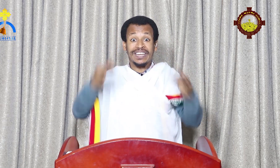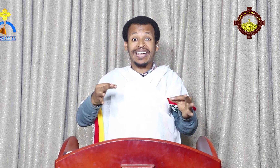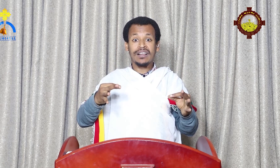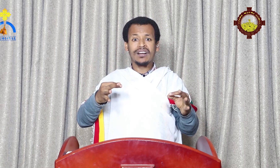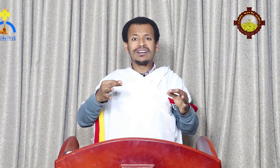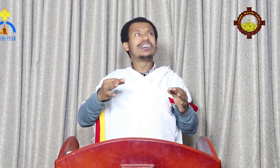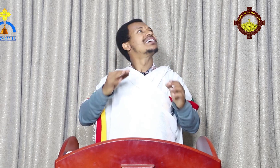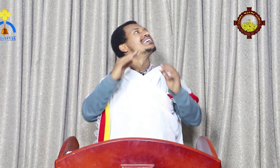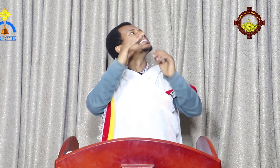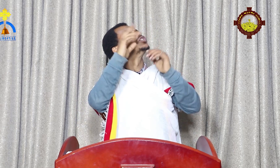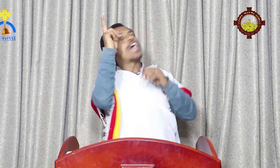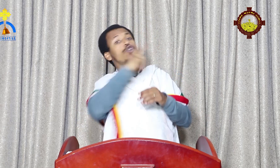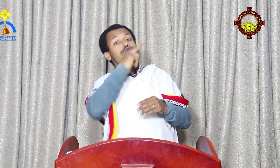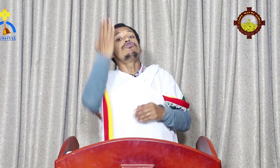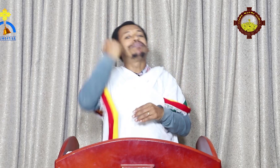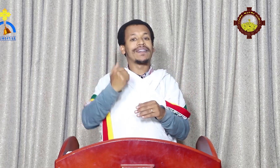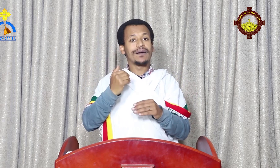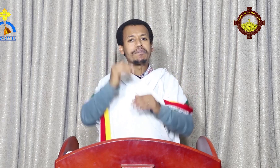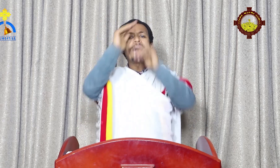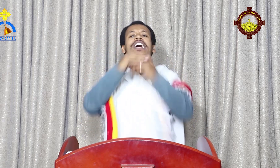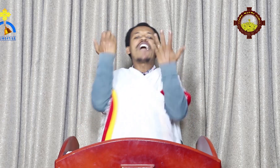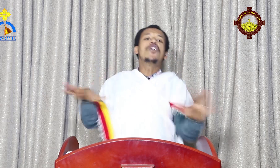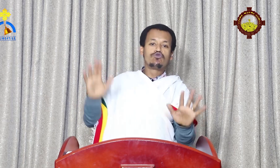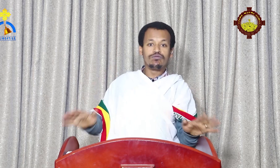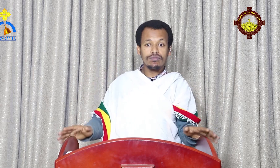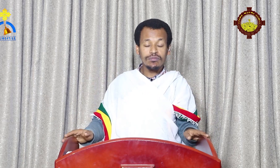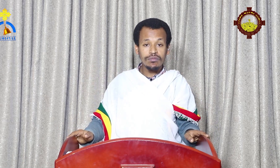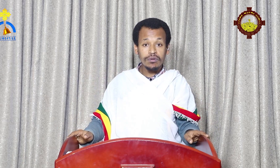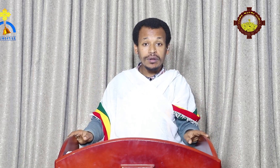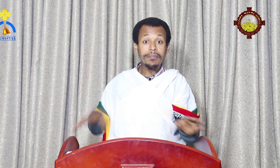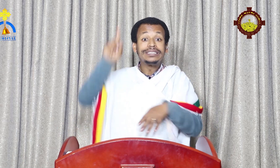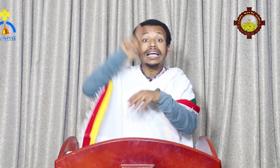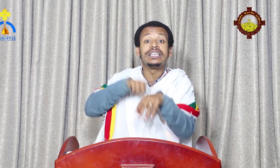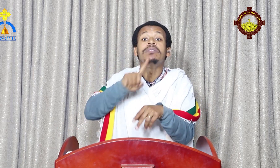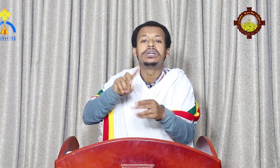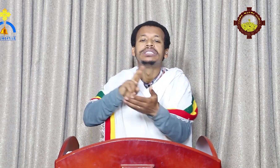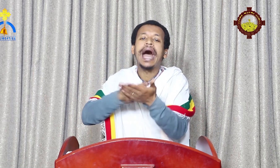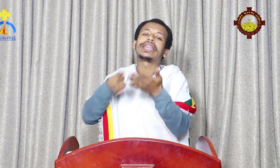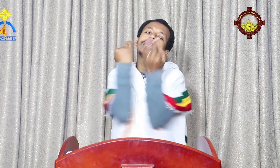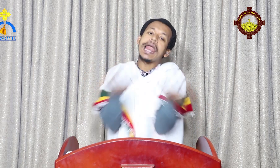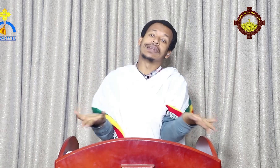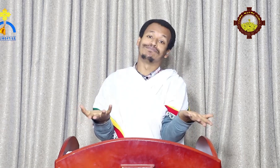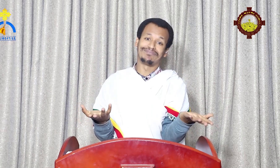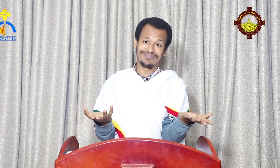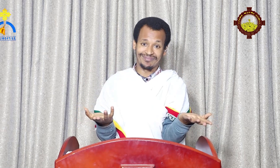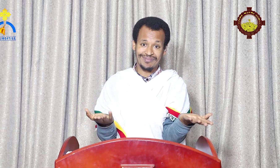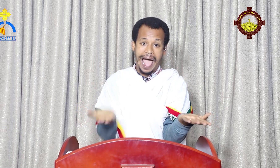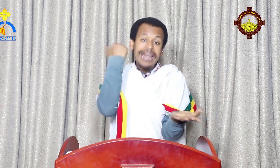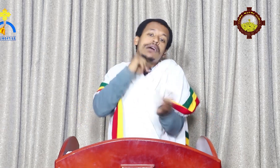ሁሉም እስ የተወሰነ ሻሽፉ ነበር ማምለክ አይፈልጉ በዛክተም ታሪክ የለም